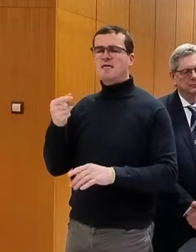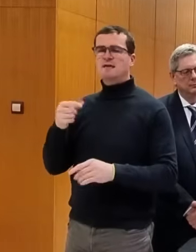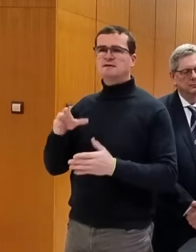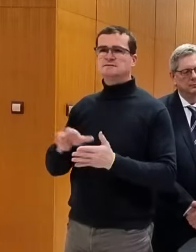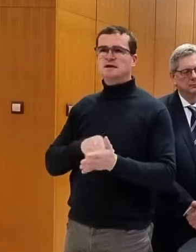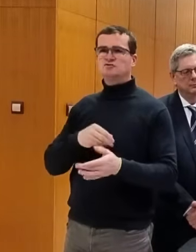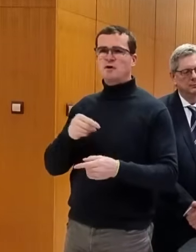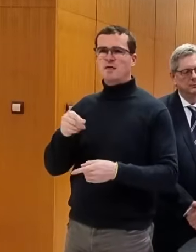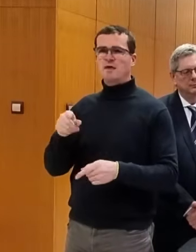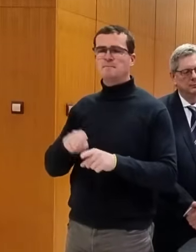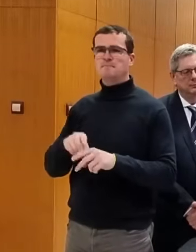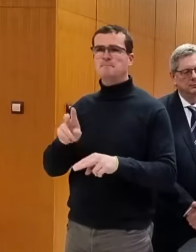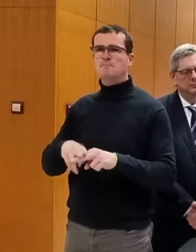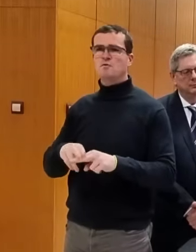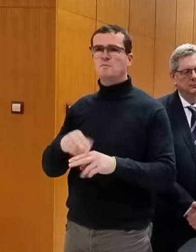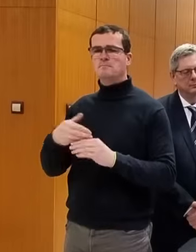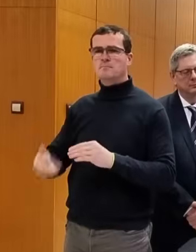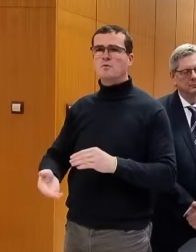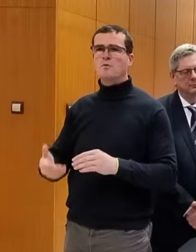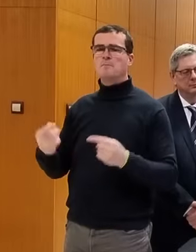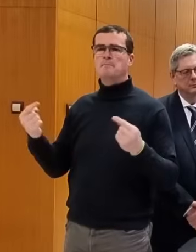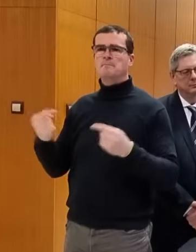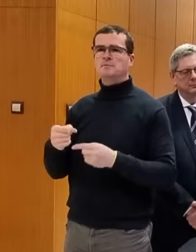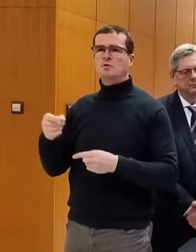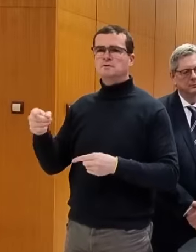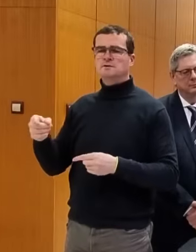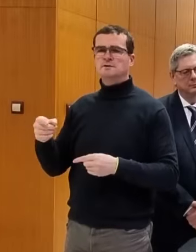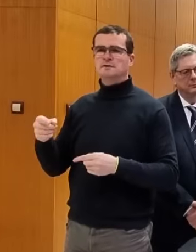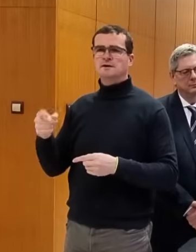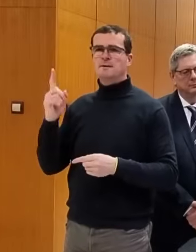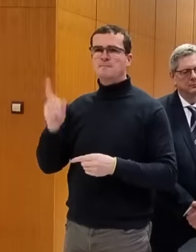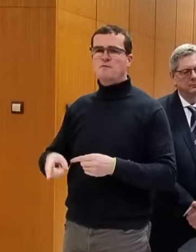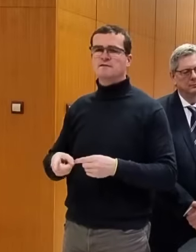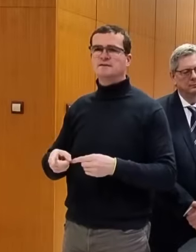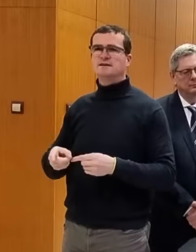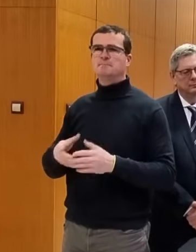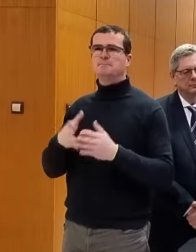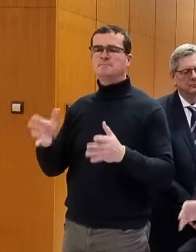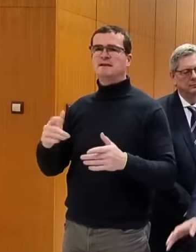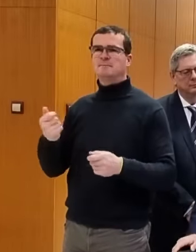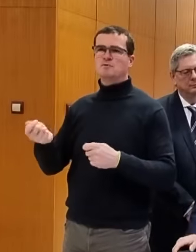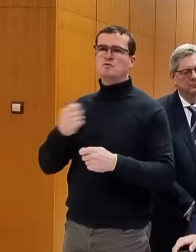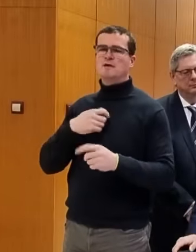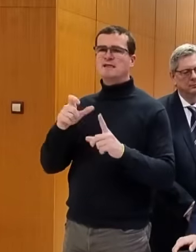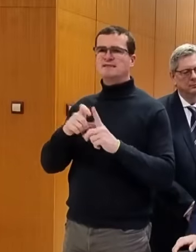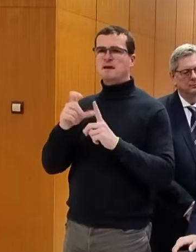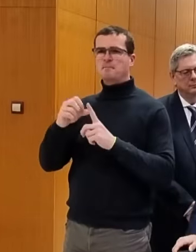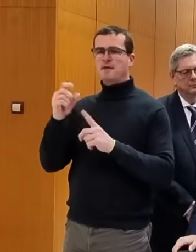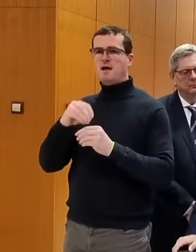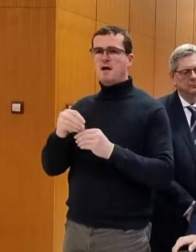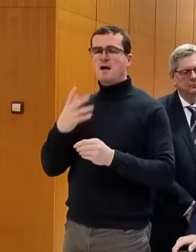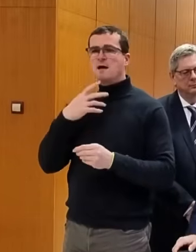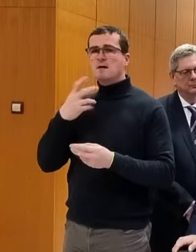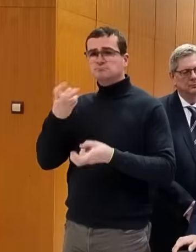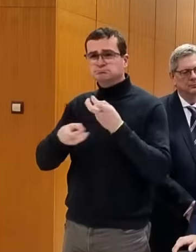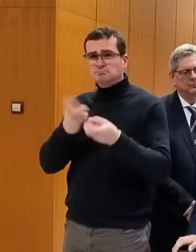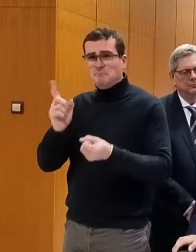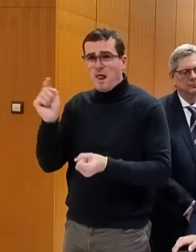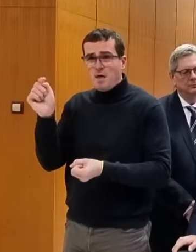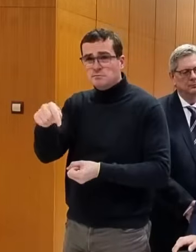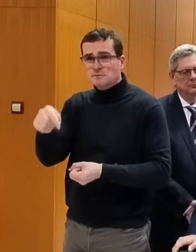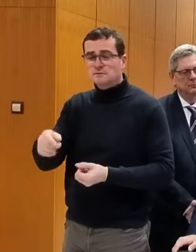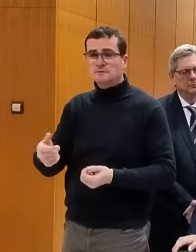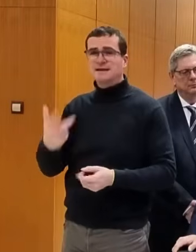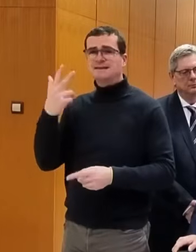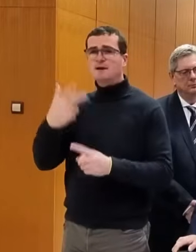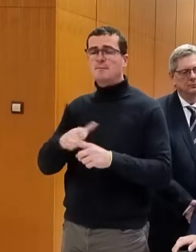začali po tom, čo sme sa postavili proti povinným kvótam, tak hneď sme vyfasovali nejakú DPAčkovú kauzu. Prečo sa nešetrila?